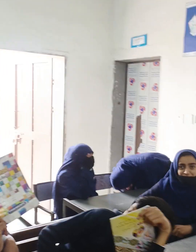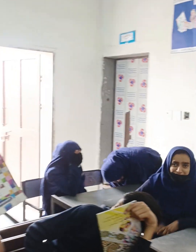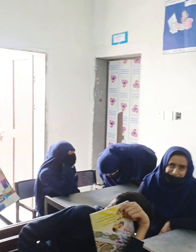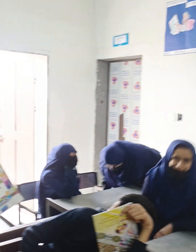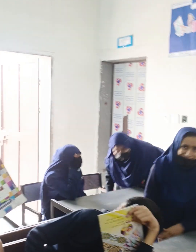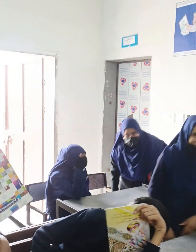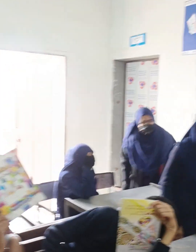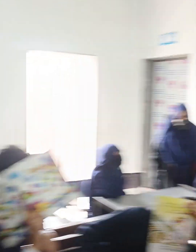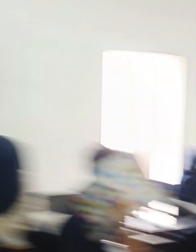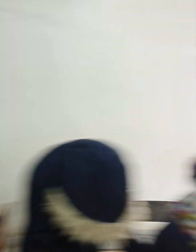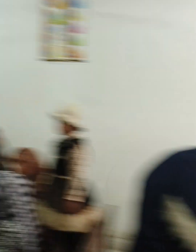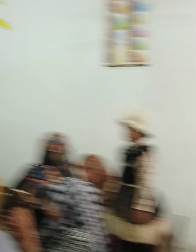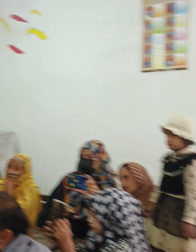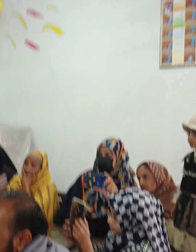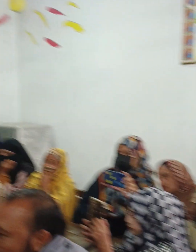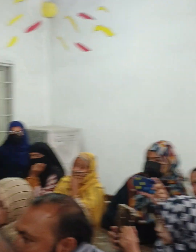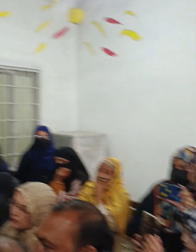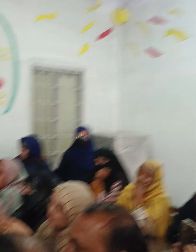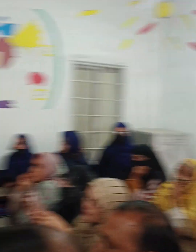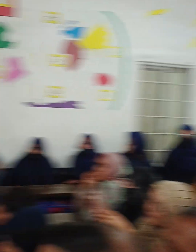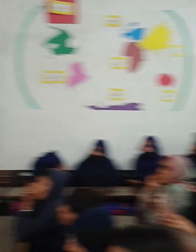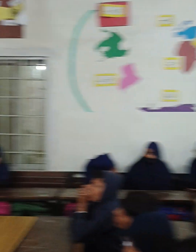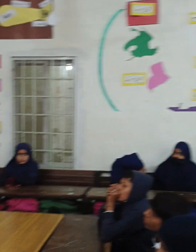जाता है, खाने का और ये कमरे का इशारा।